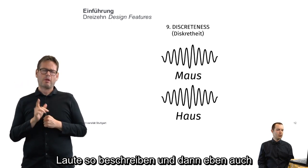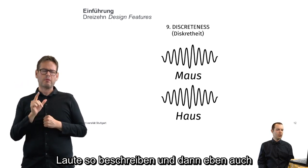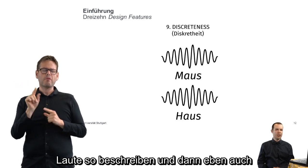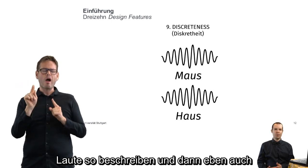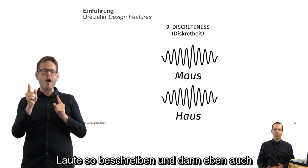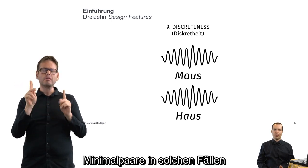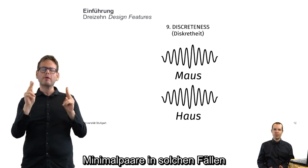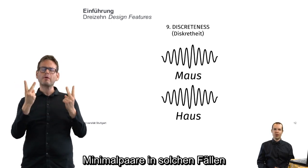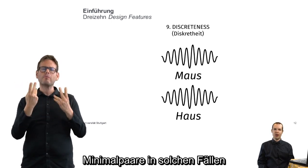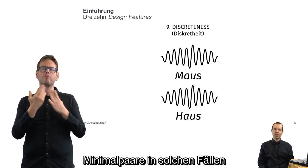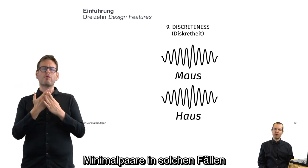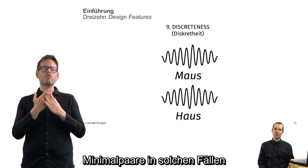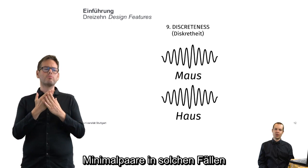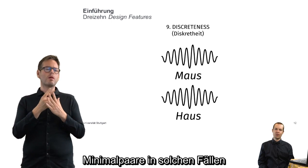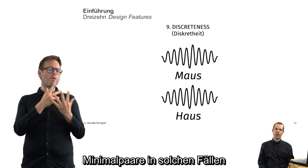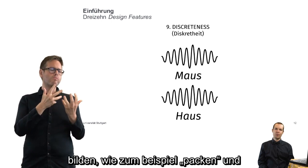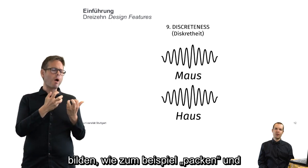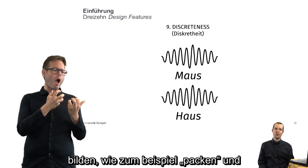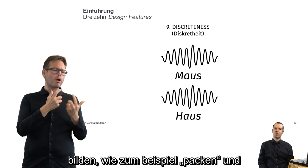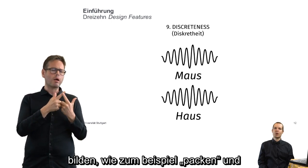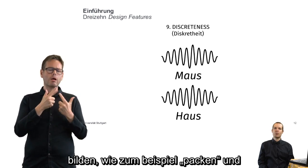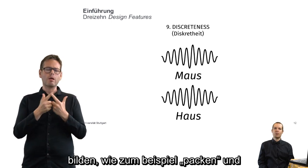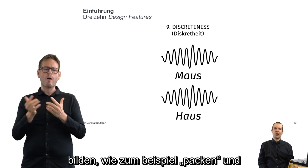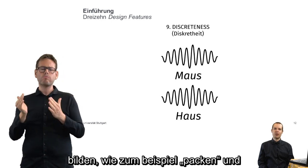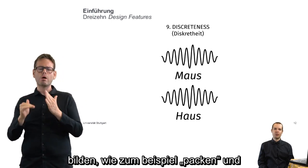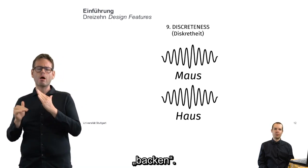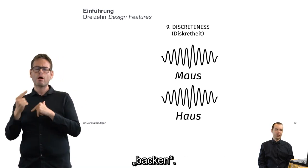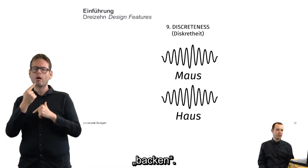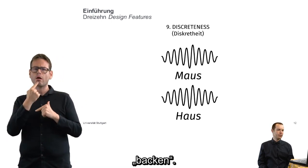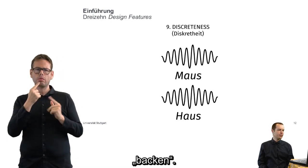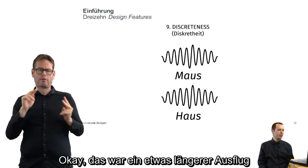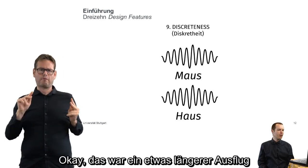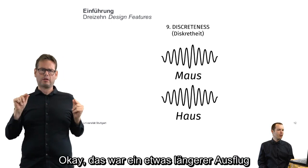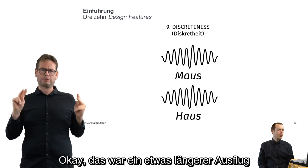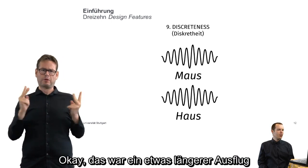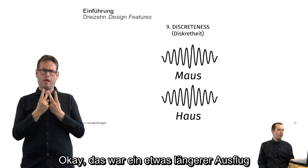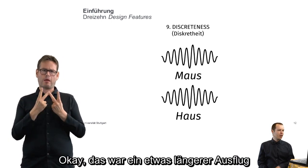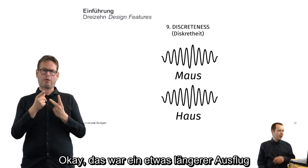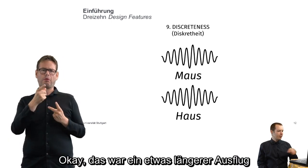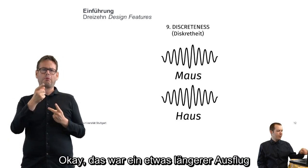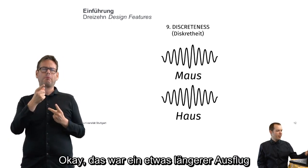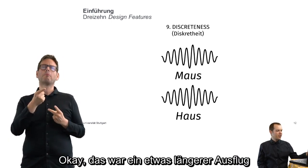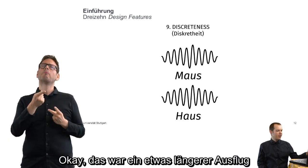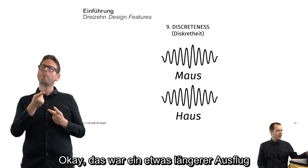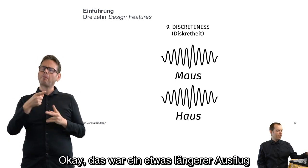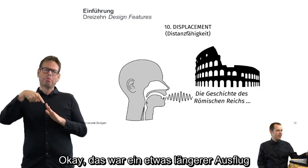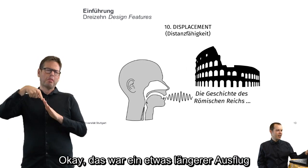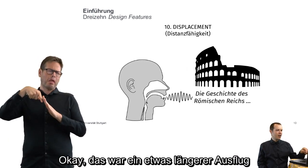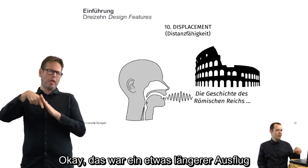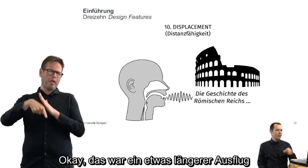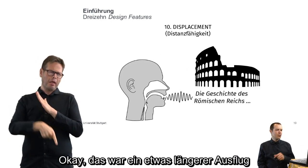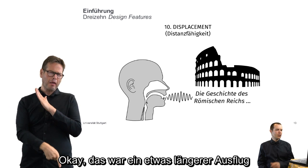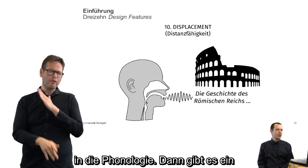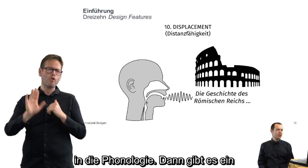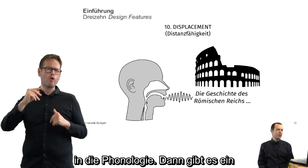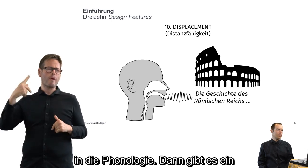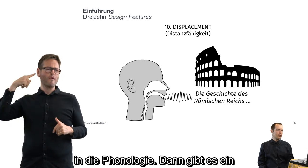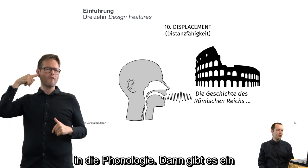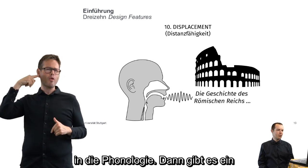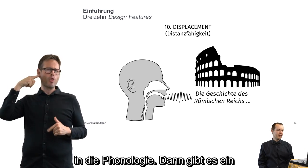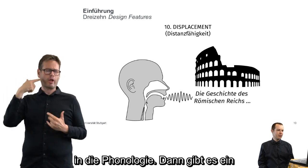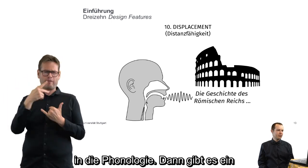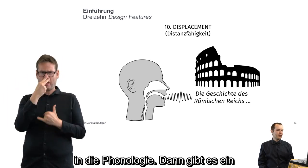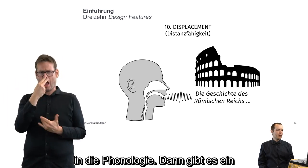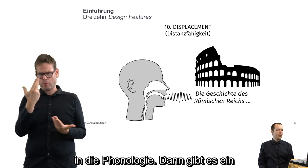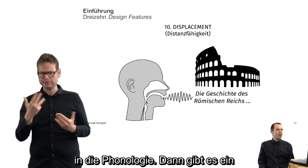Und dann eben auch Minimalpaare in solchen Fällen bilden, wie zum Beispiel Packen und Backen. Okay, das war ein etwas längerer Ausflug in die